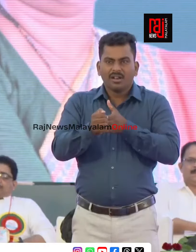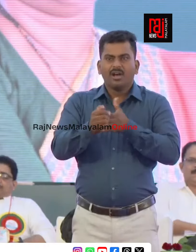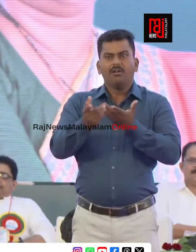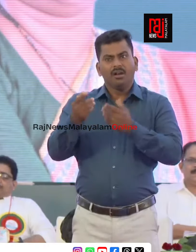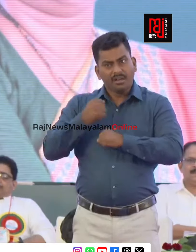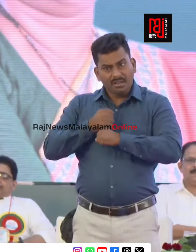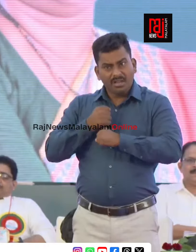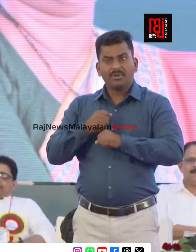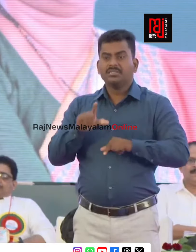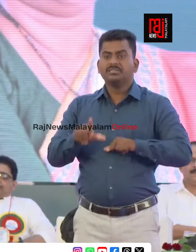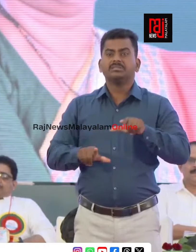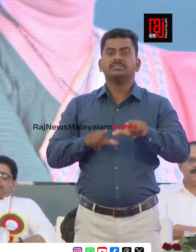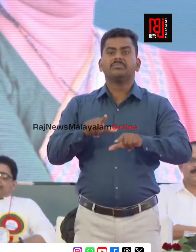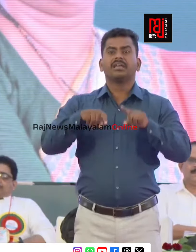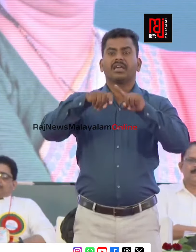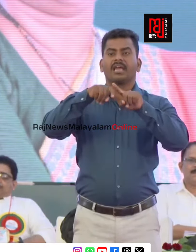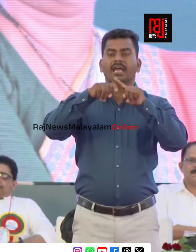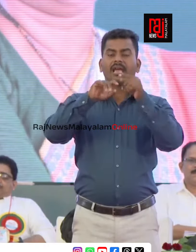ഭിന്നശേഷിയുണ്ടെന്ന് കരുതി